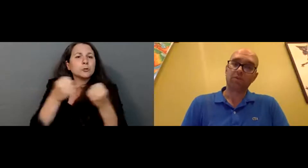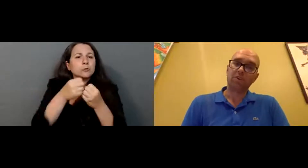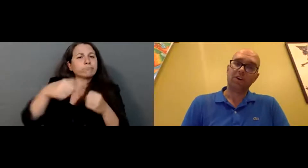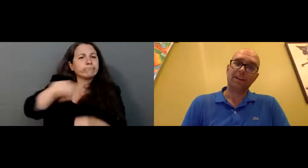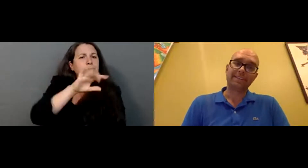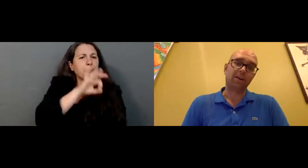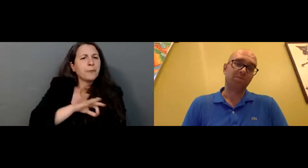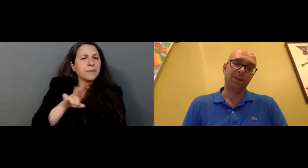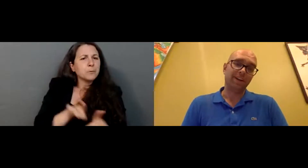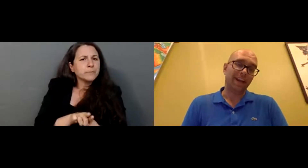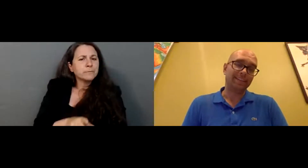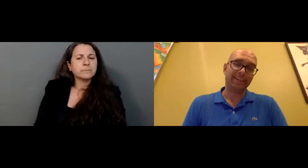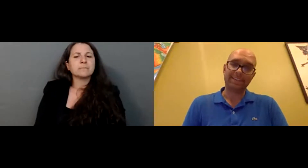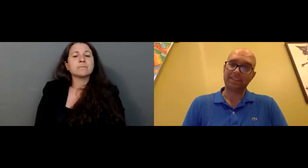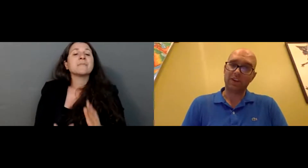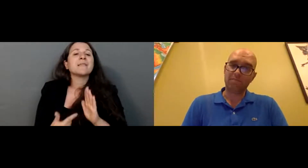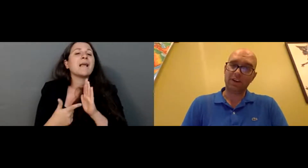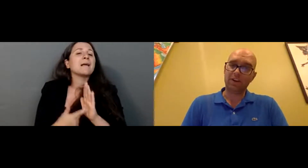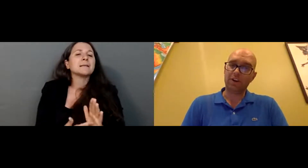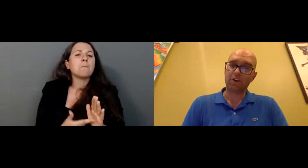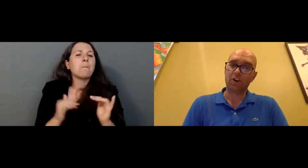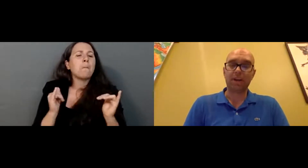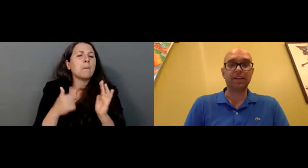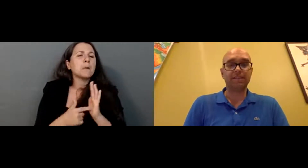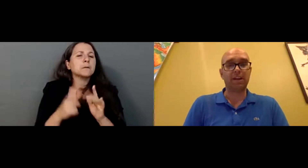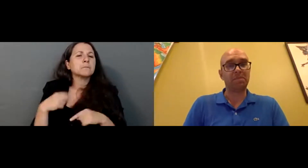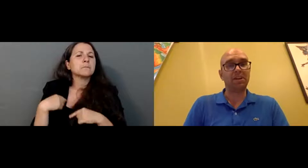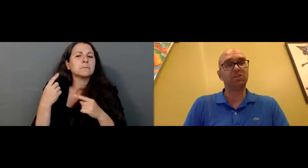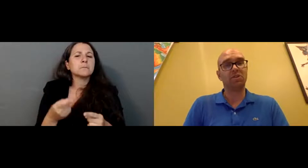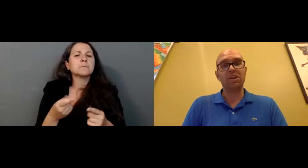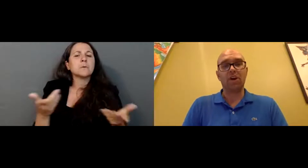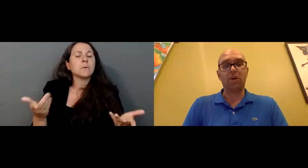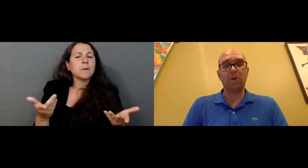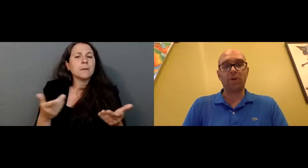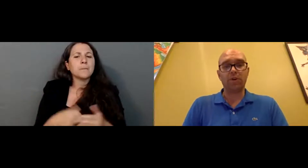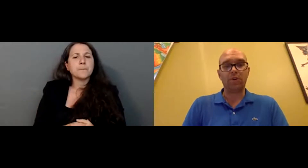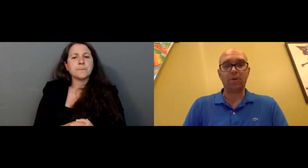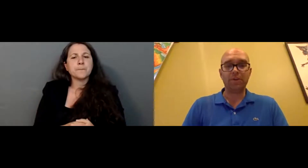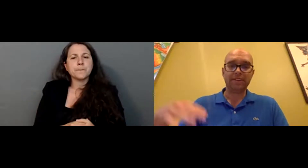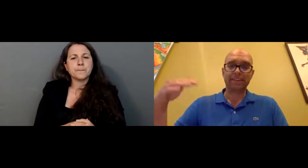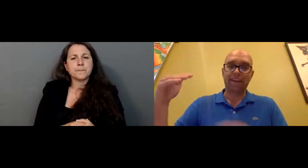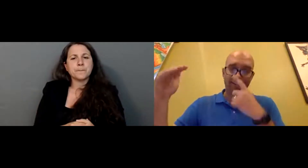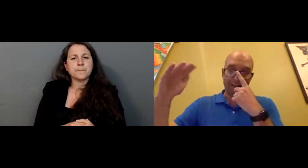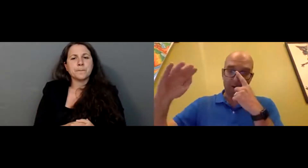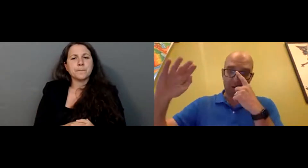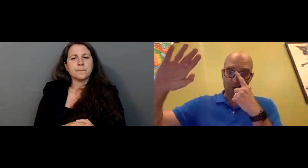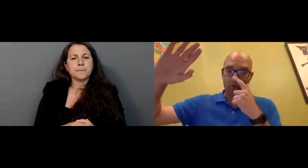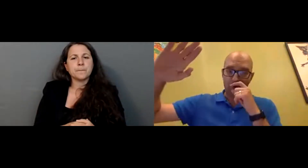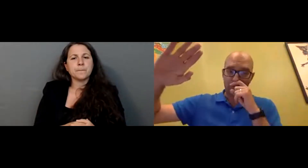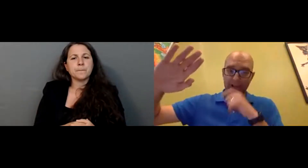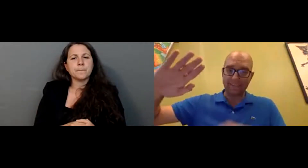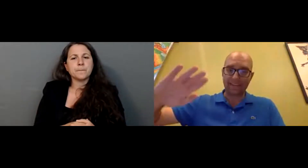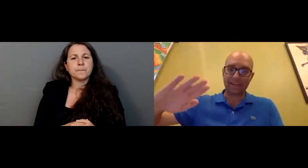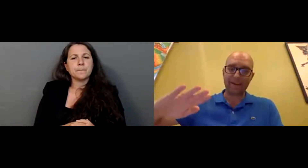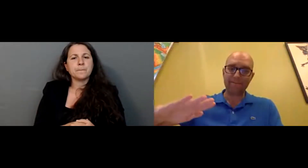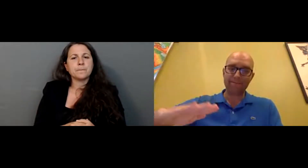Donc, l'exemple classique, c'est ce qu'on appelle le curb cut phenomenon. Donc, ce qui est arrivé, c'est